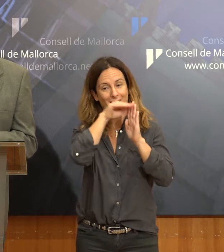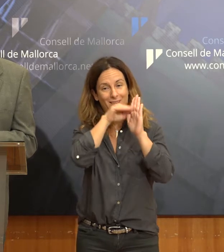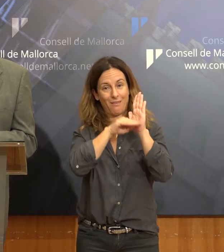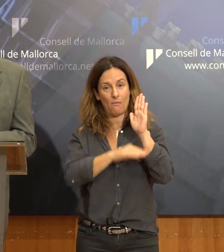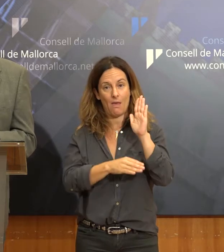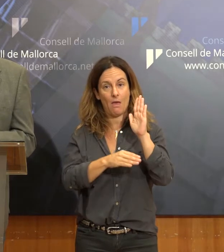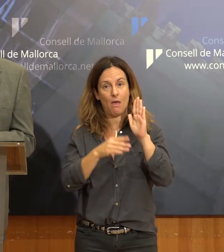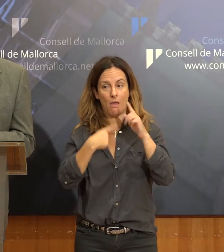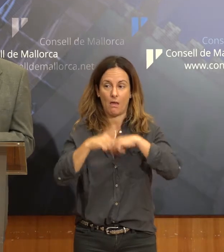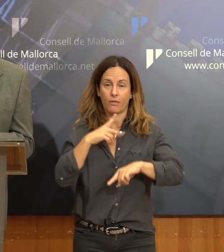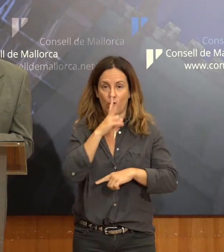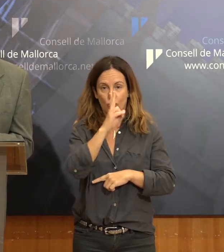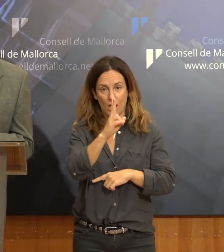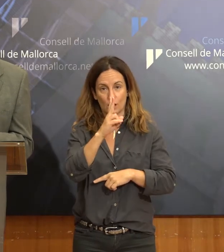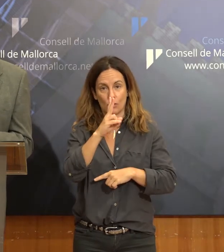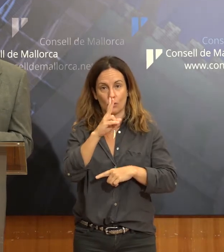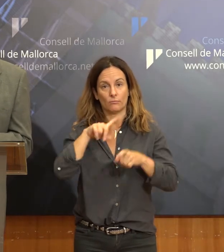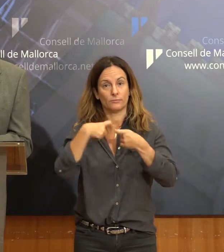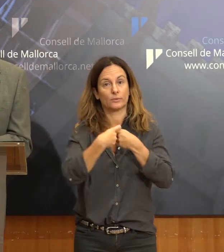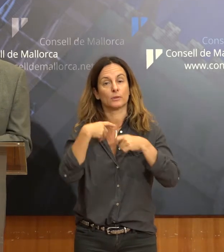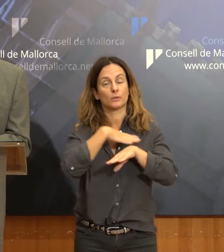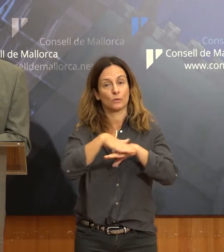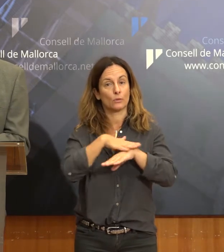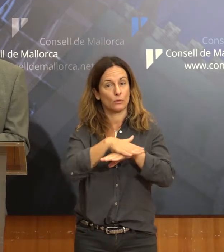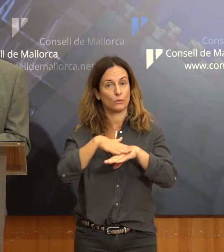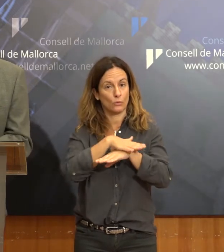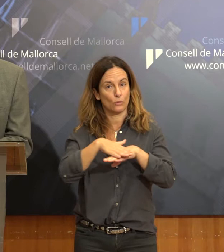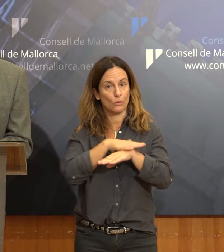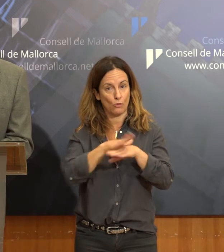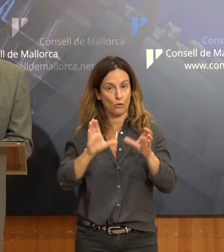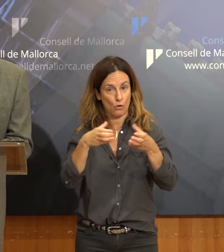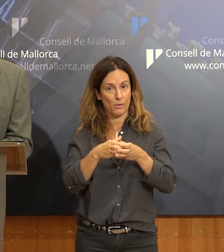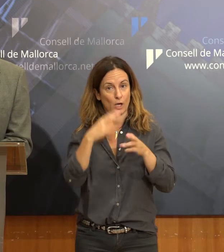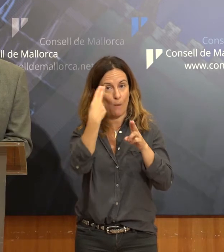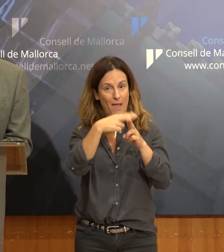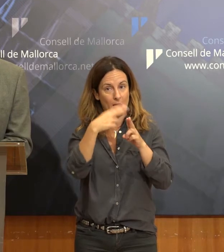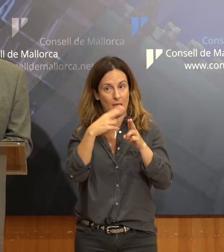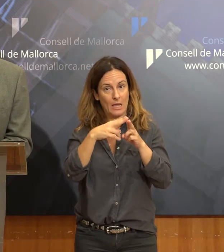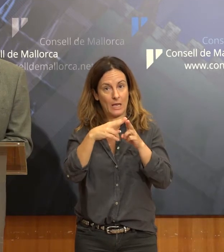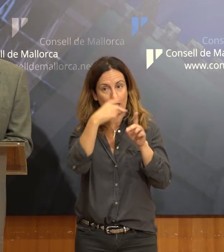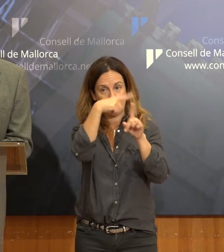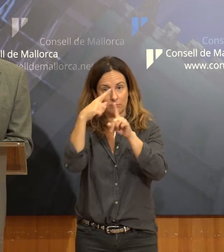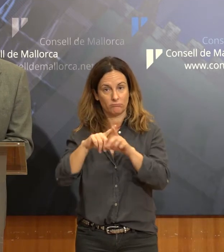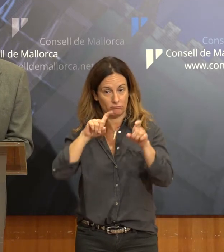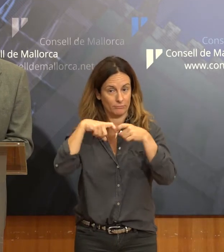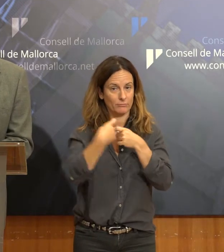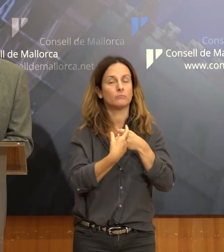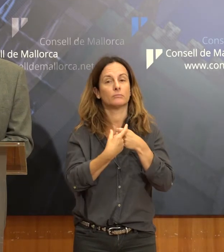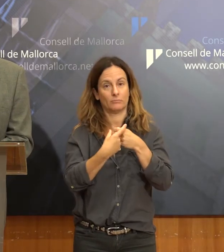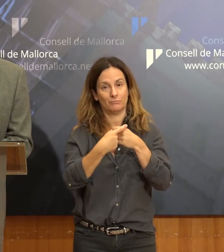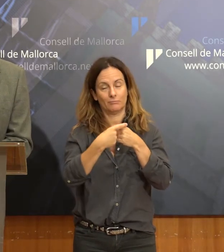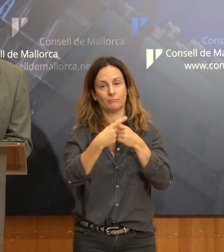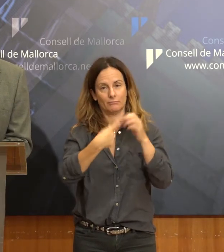fa dos anys els partits que integram l'equip de govern del Consell de Mallorca. Es tracta, com sabeu, d'una